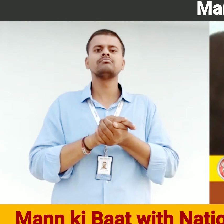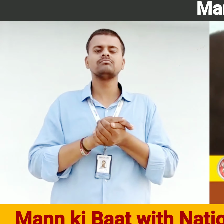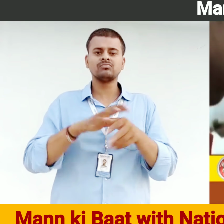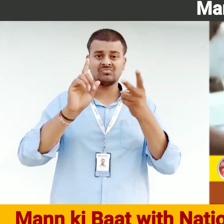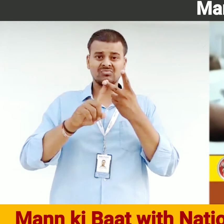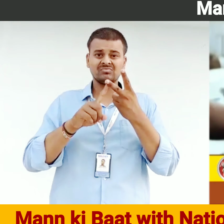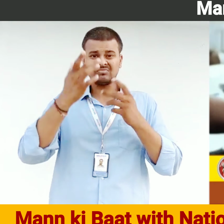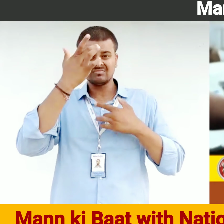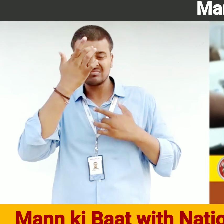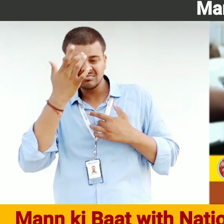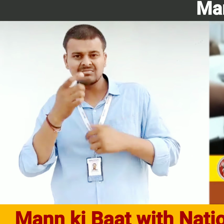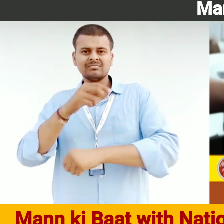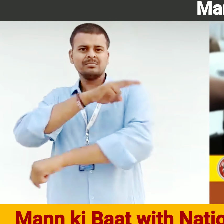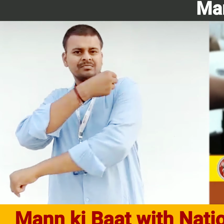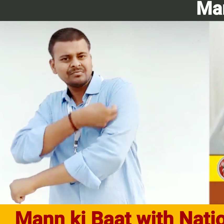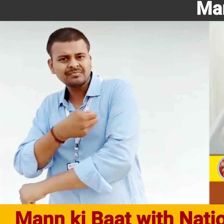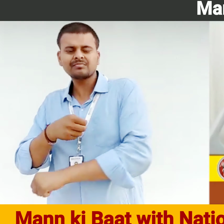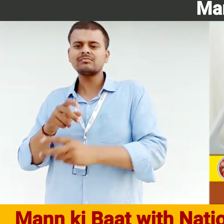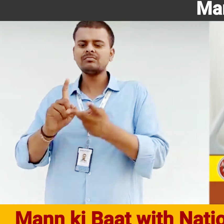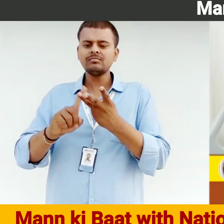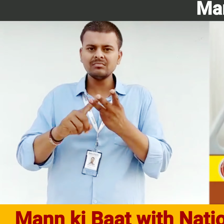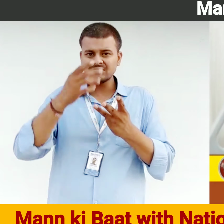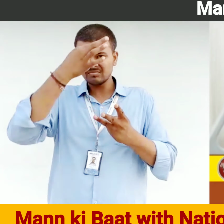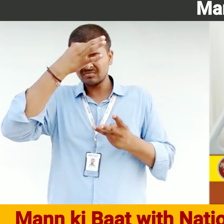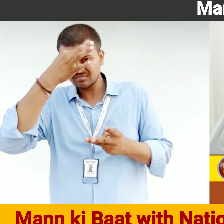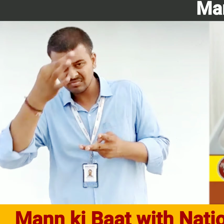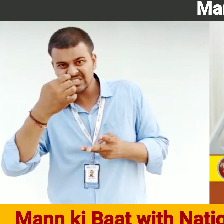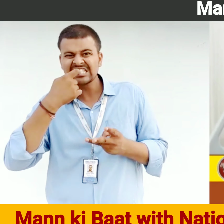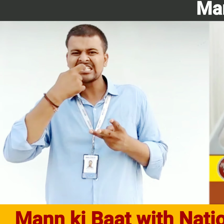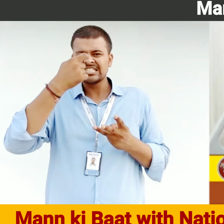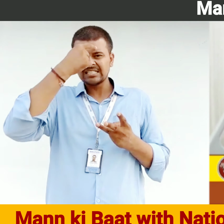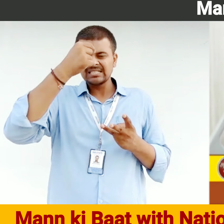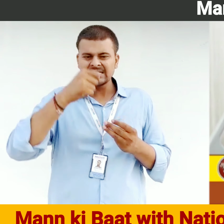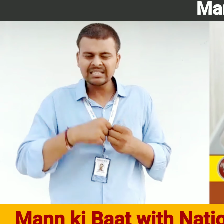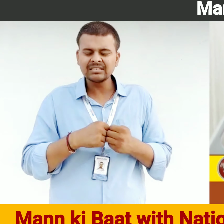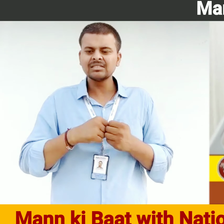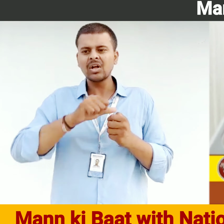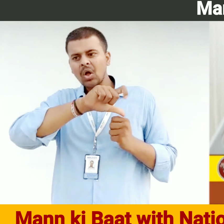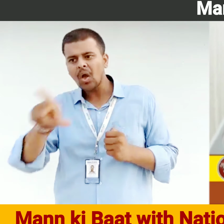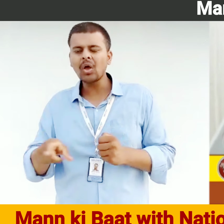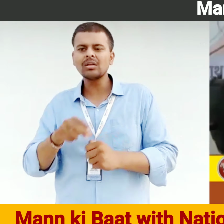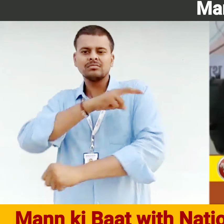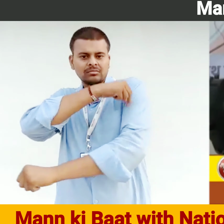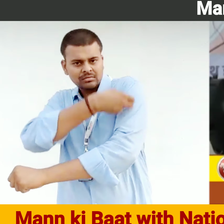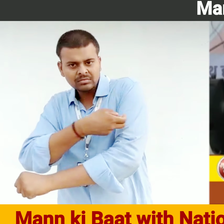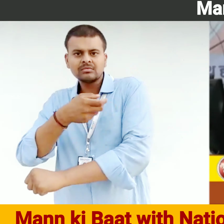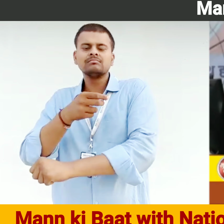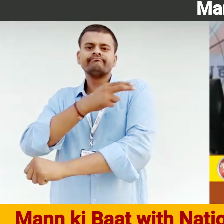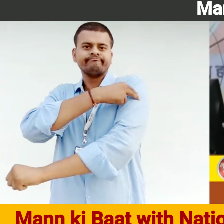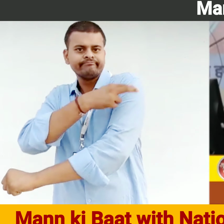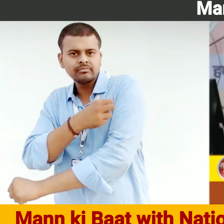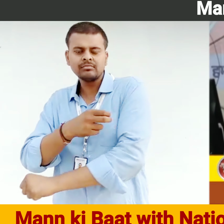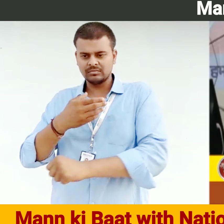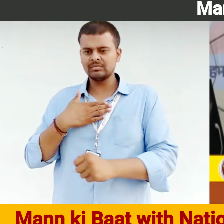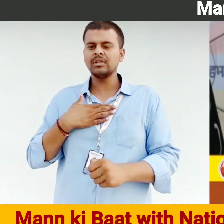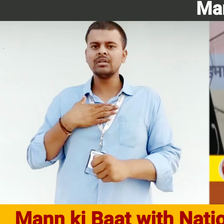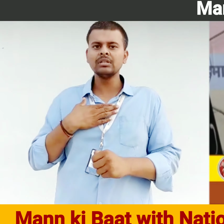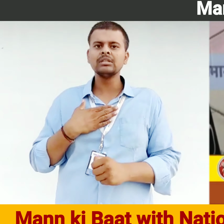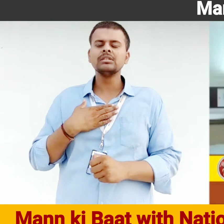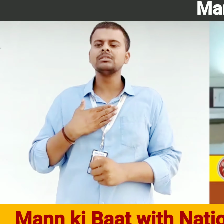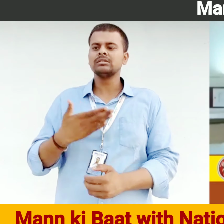साथ साथ मरीजों का उपचार करने वाले सभी डॉक्टरों, नर्सेज और मेडिकल स्टाफ को